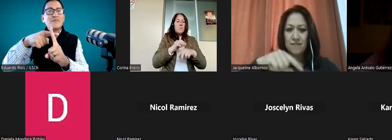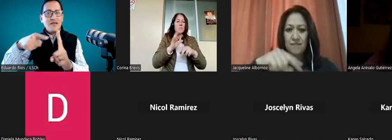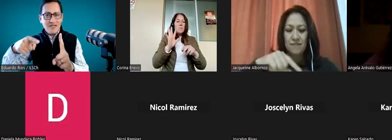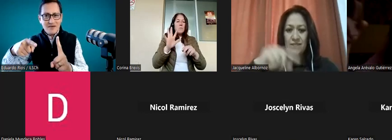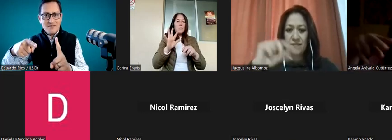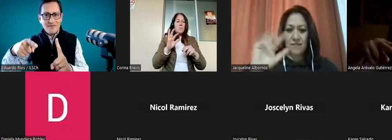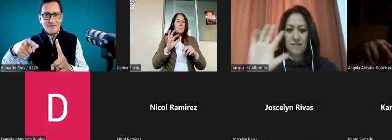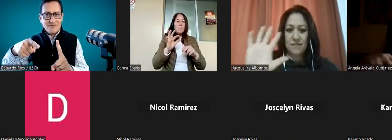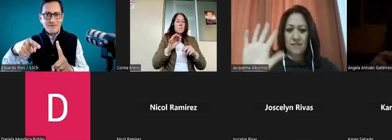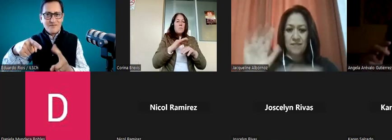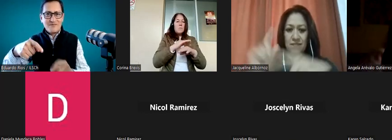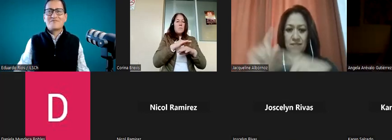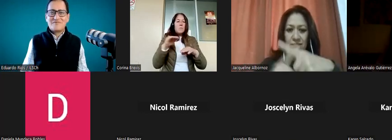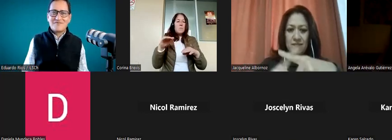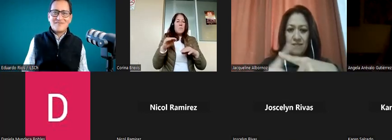5:30.